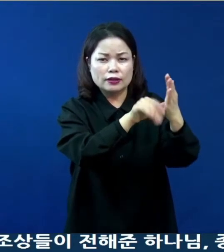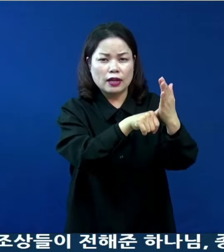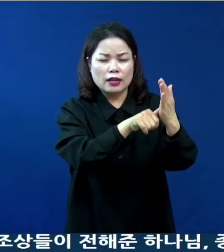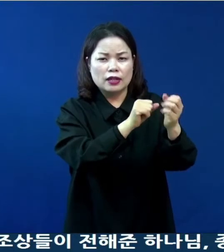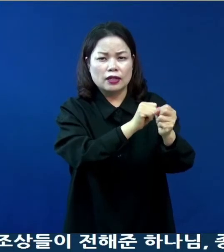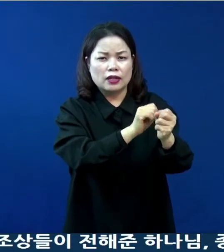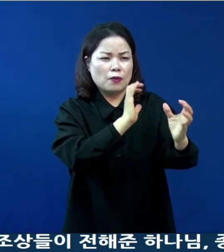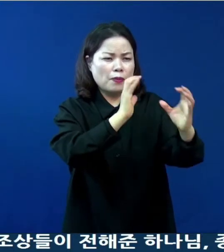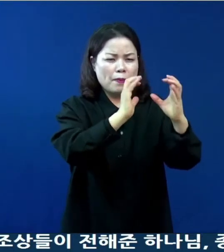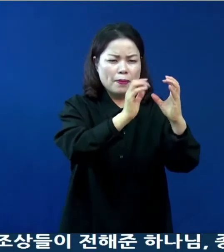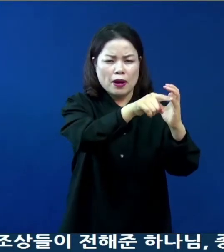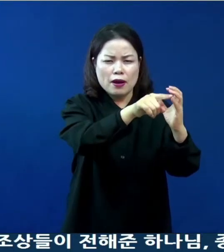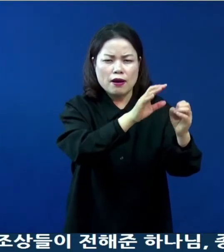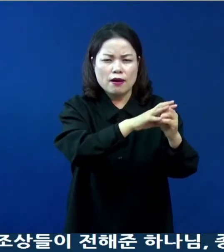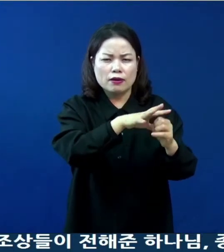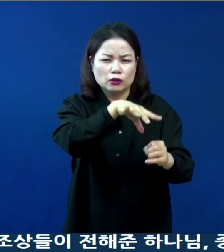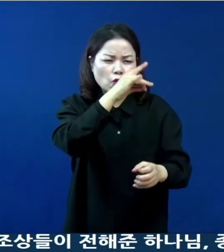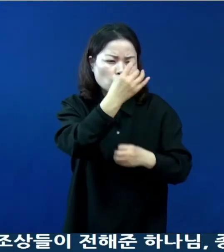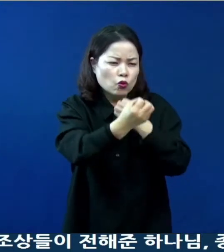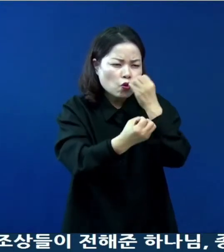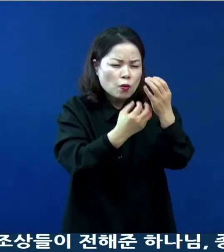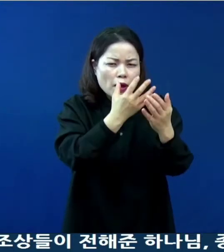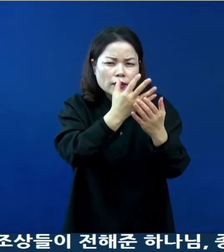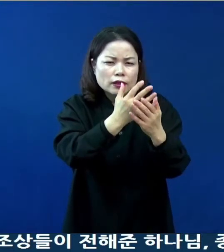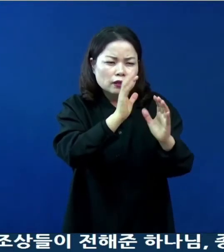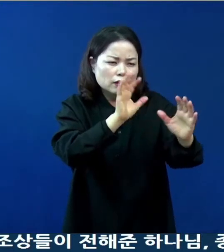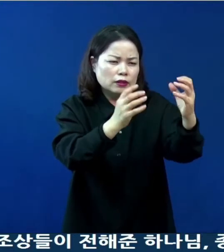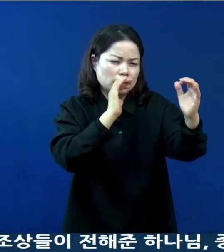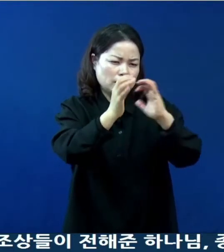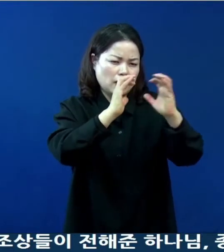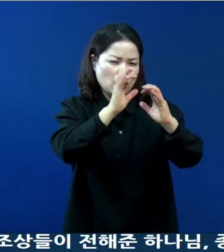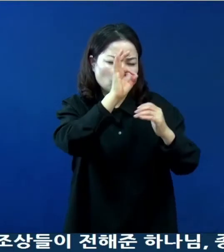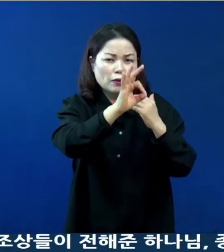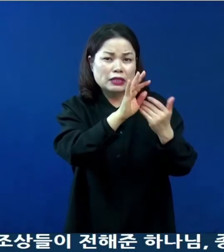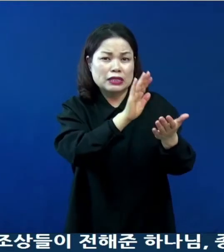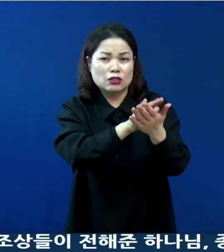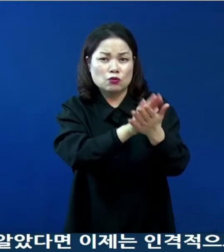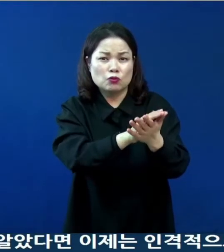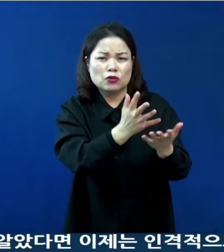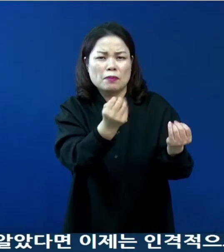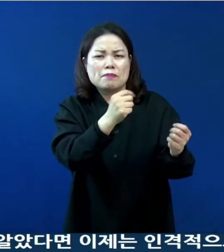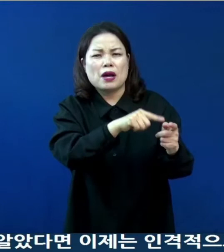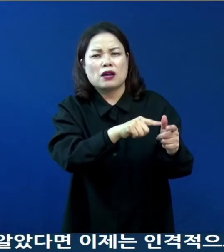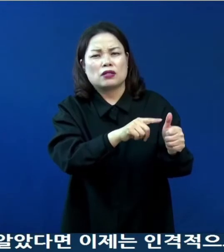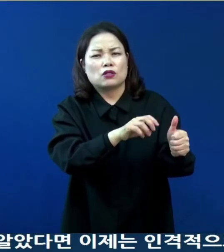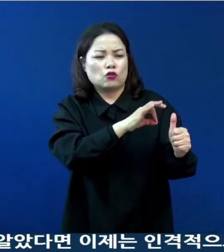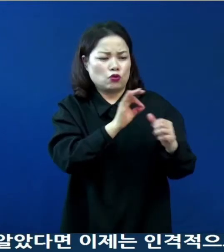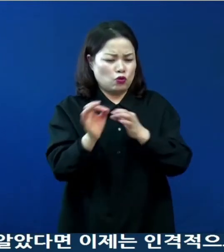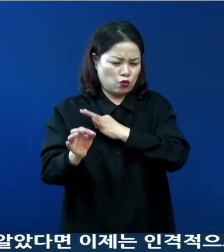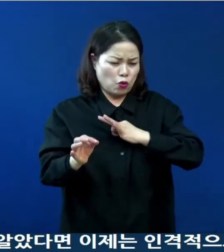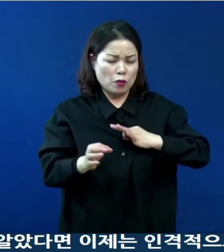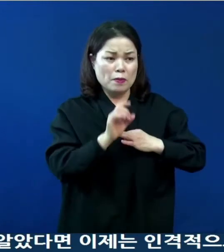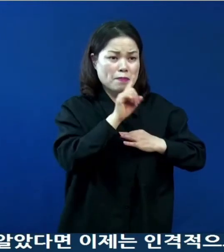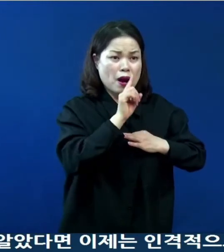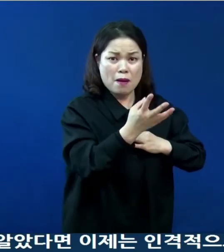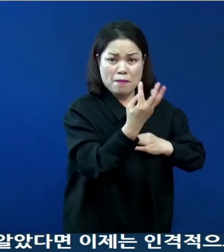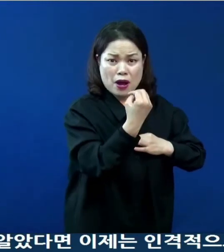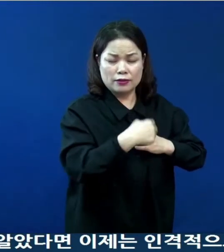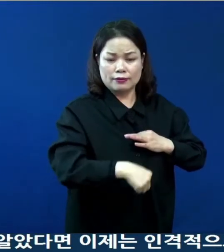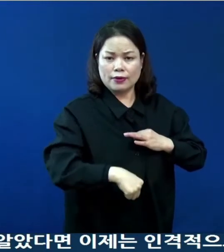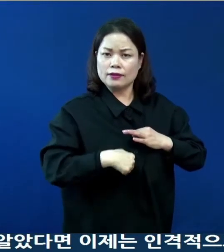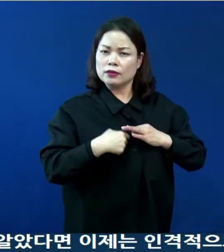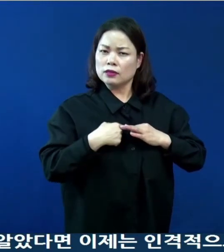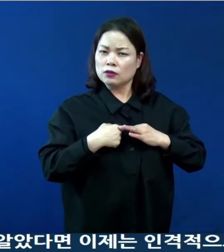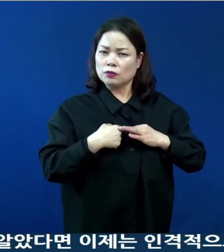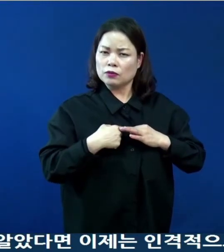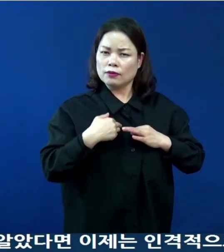3차례의 변론들, 또 초기 고백들, 또 후기 고백들을 보면 친구들보다 훨씬 더 많은 말을 합니다. 자기 자신이 의롭다는